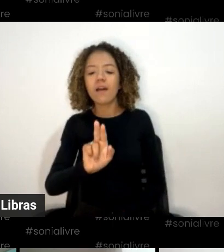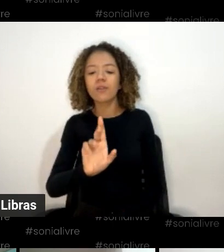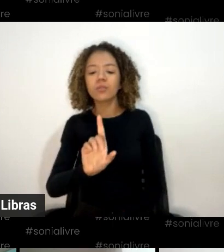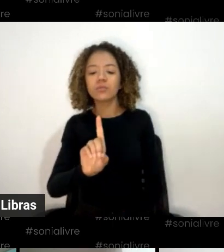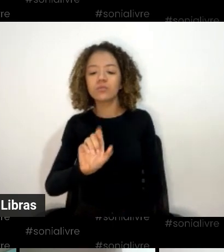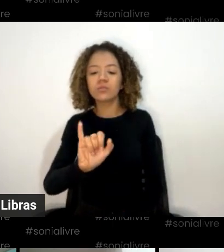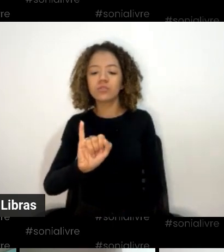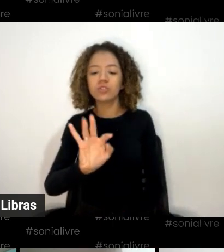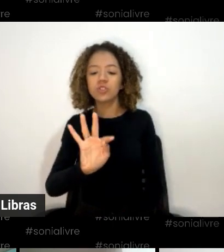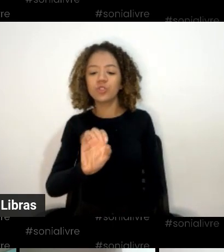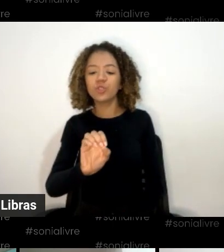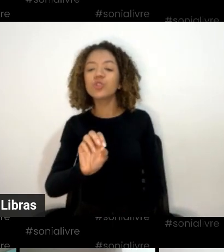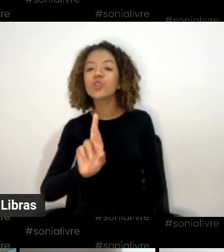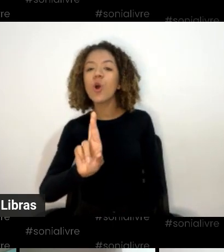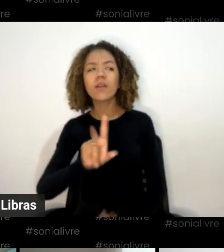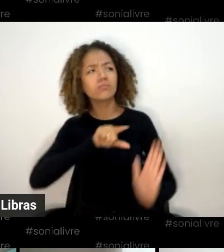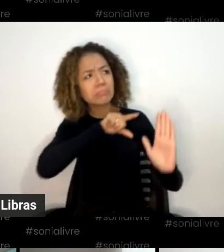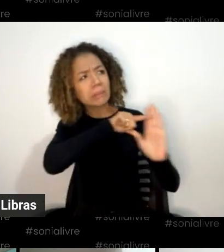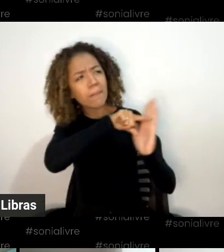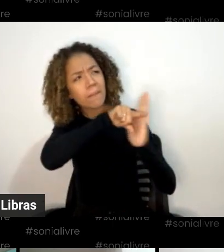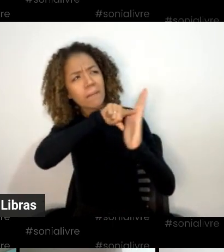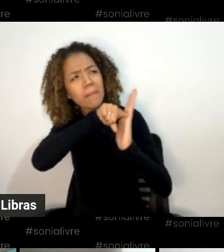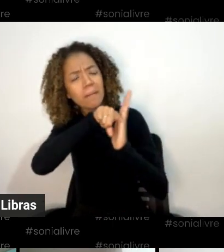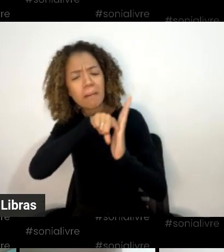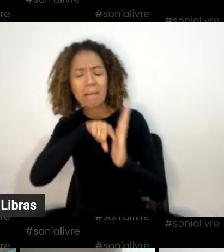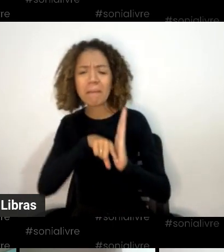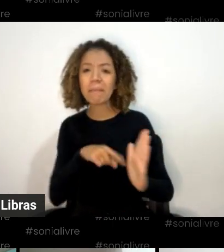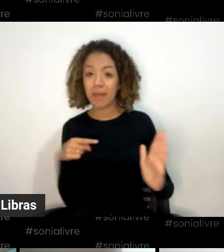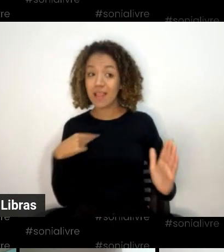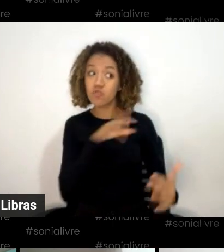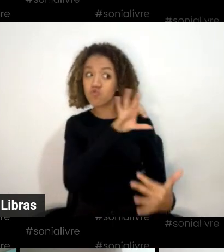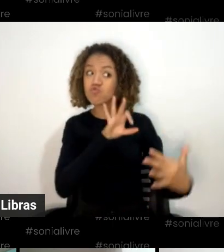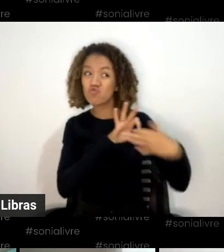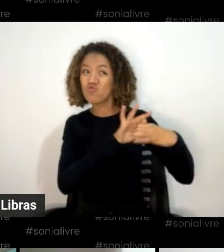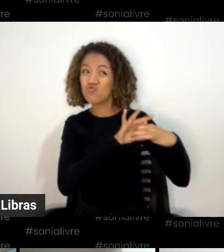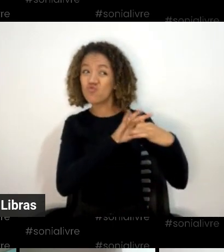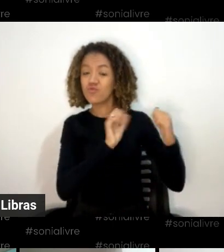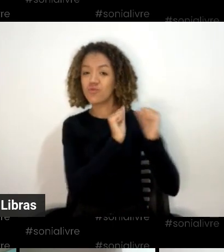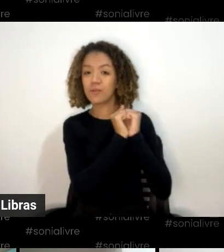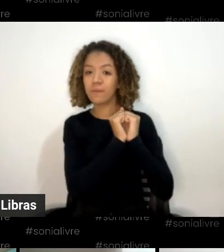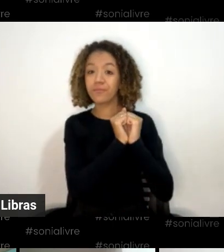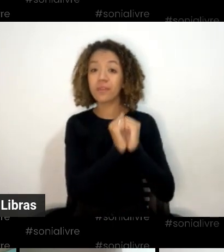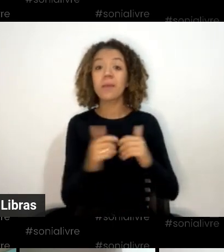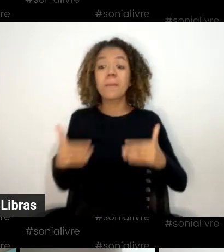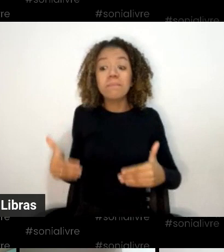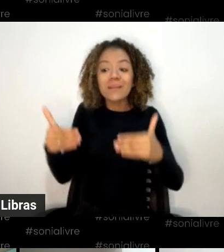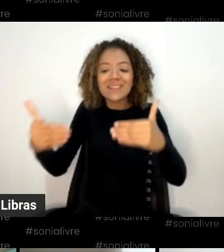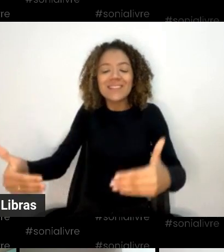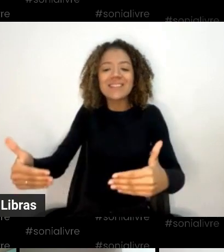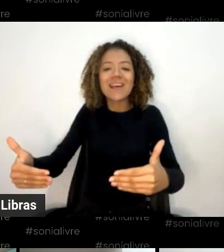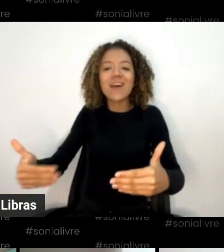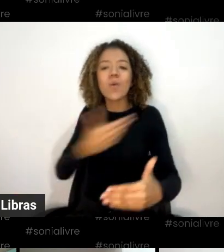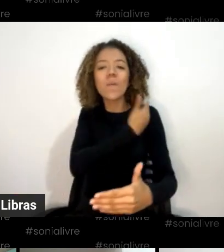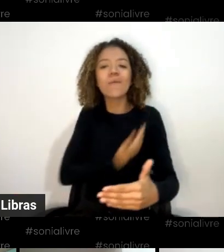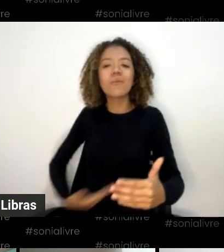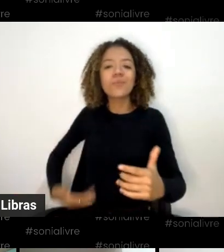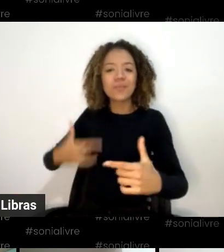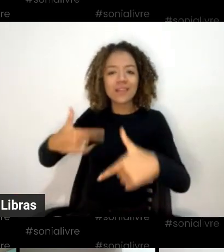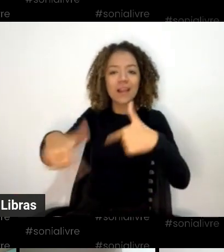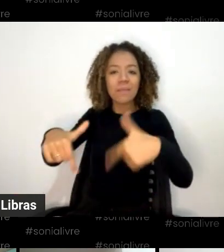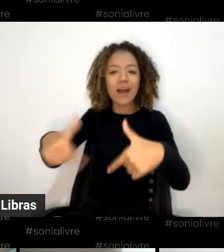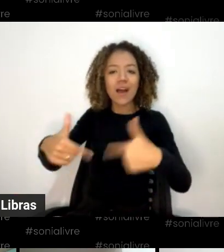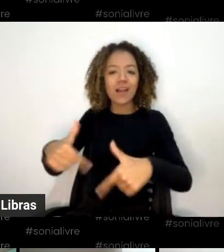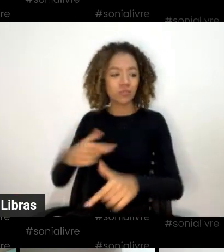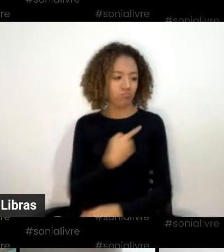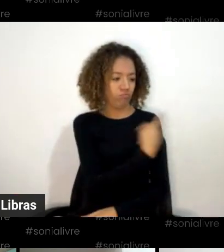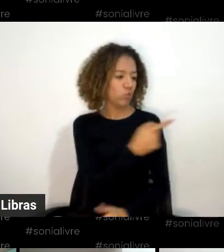nos ouviram e aí eles passaram, né, junto com o Ministério Público do Trabalho, eles passaram a nos